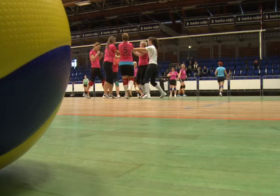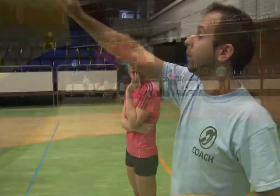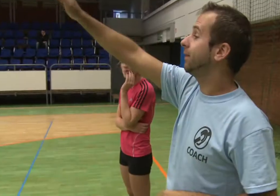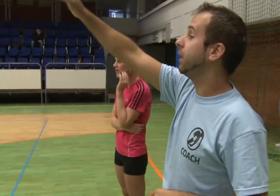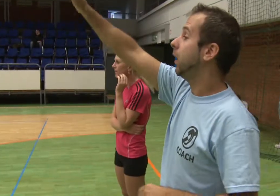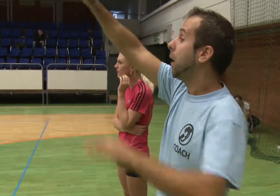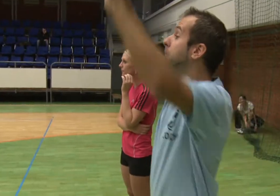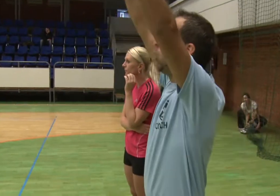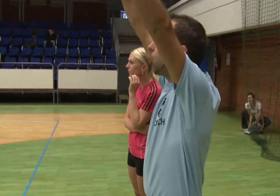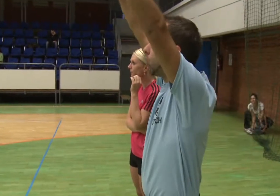Senja, blok.